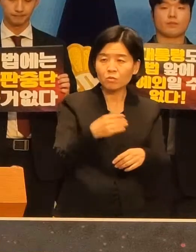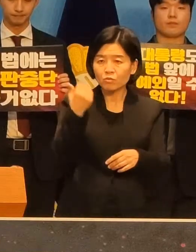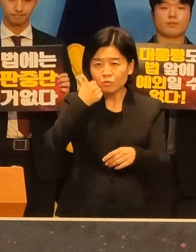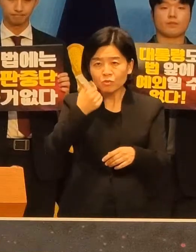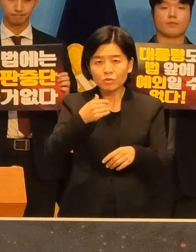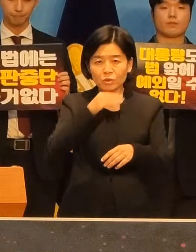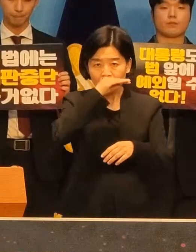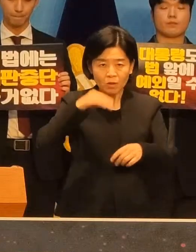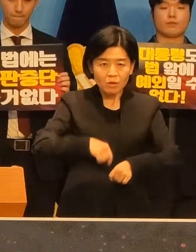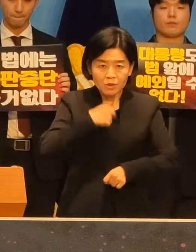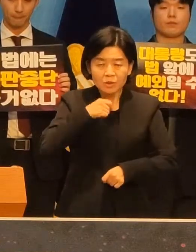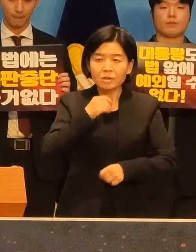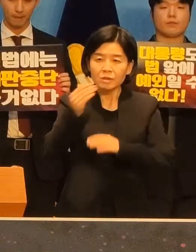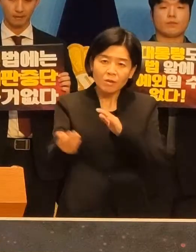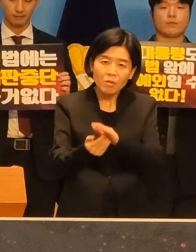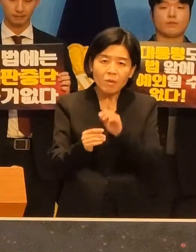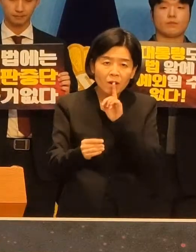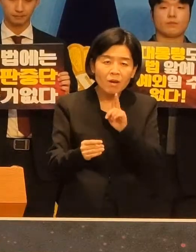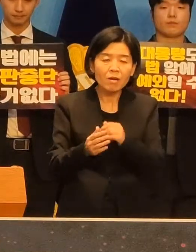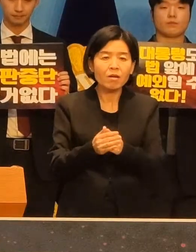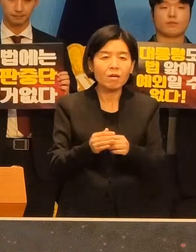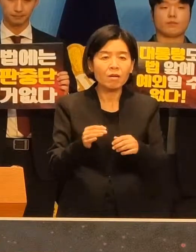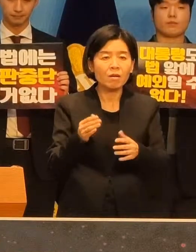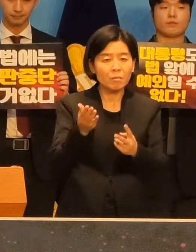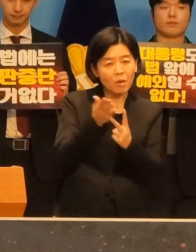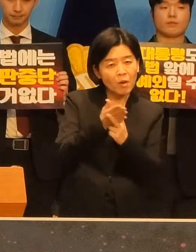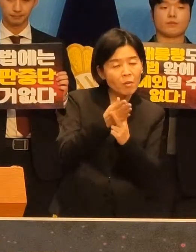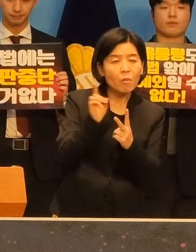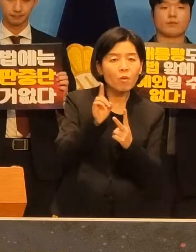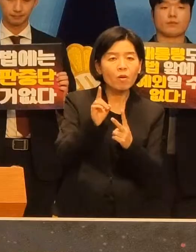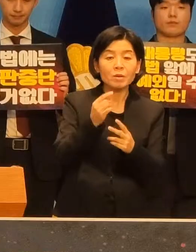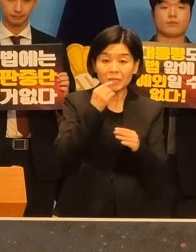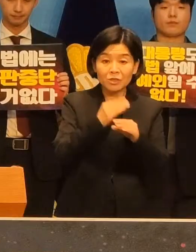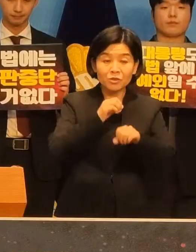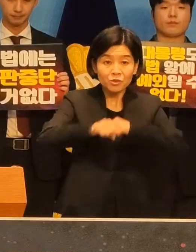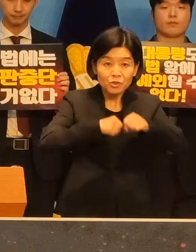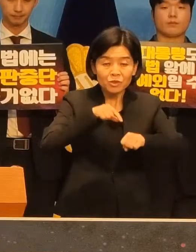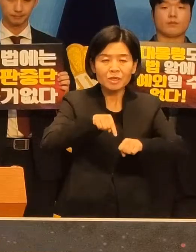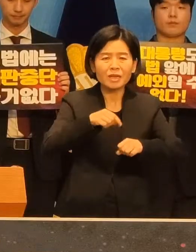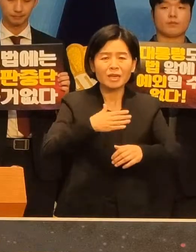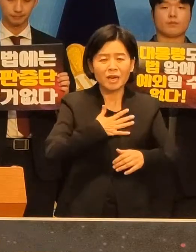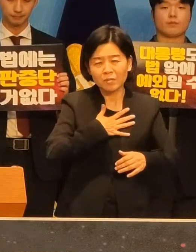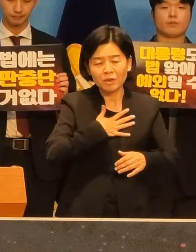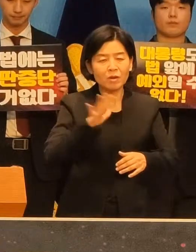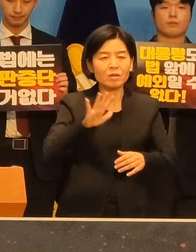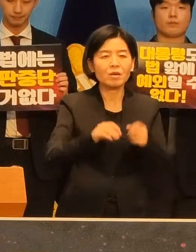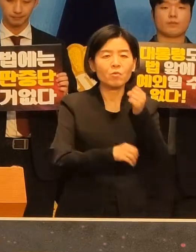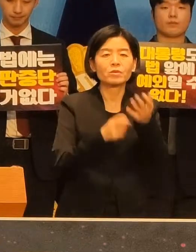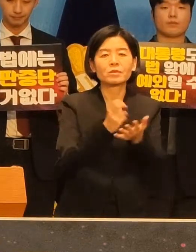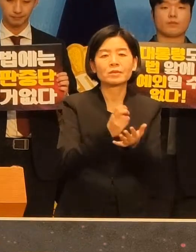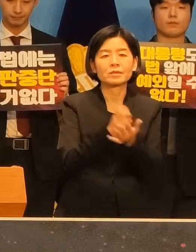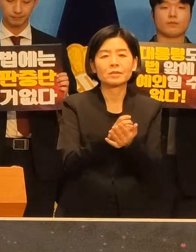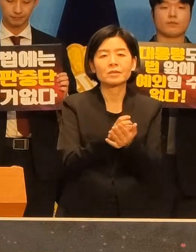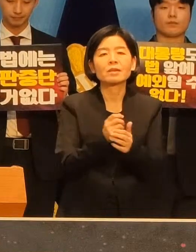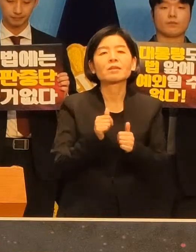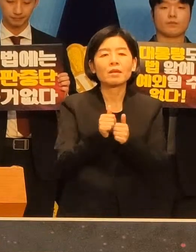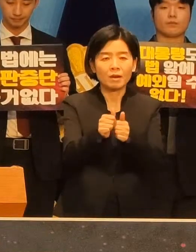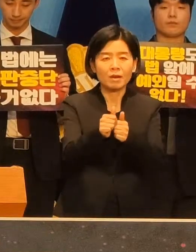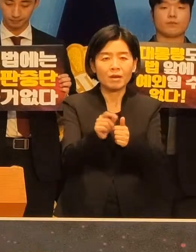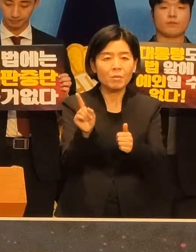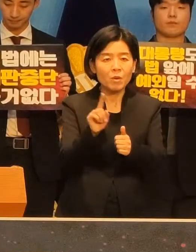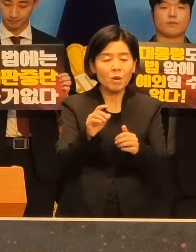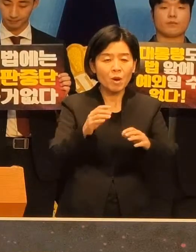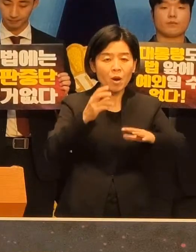실현으로 들립니다. 그러나 민주주의는 감정이 아니라 원칙 위에 서야 합니다. 그 원칙이 바로 법 앞에